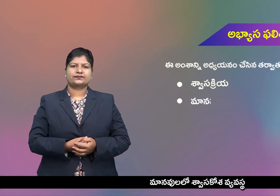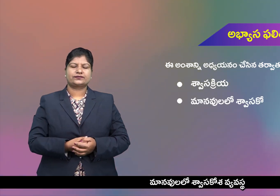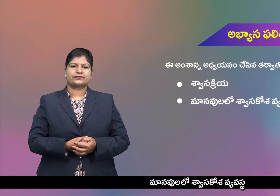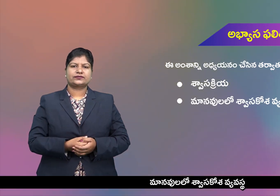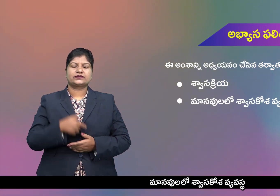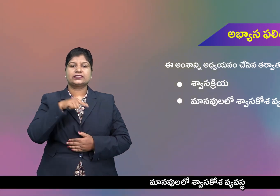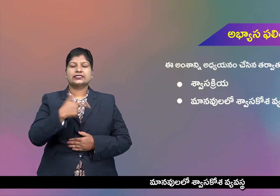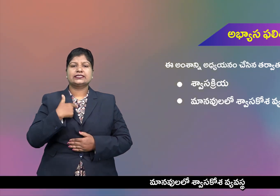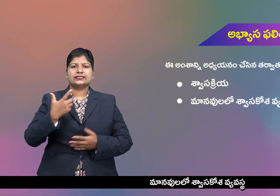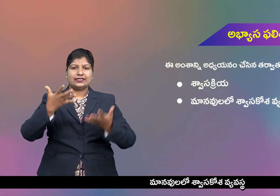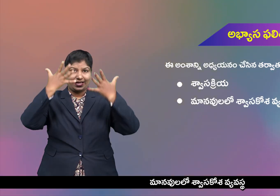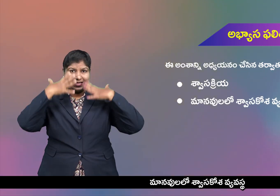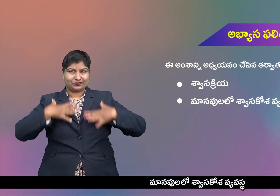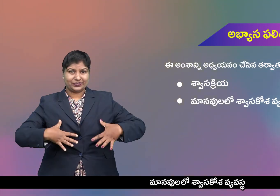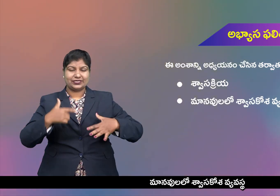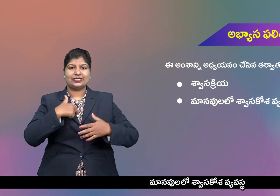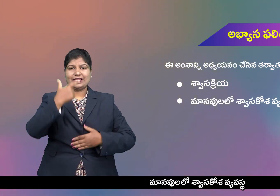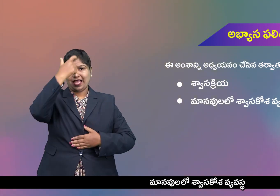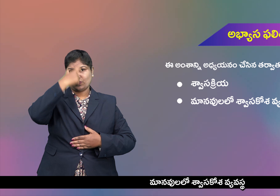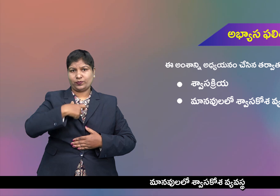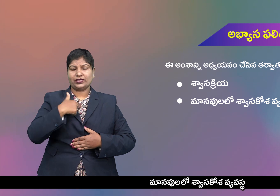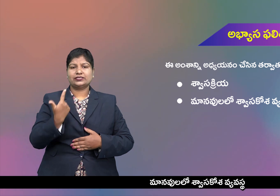మానవులలో శ్వాసకోశ వ్యవస్థ,